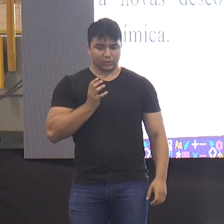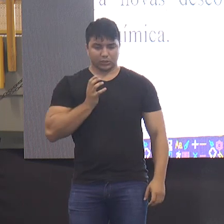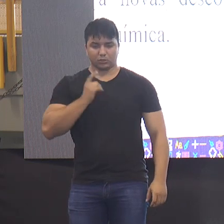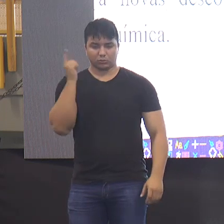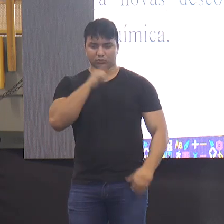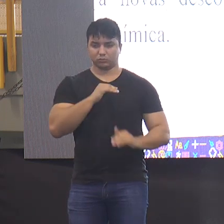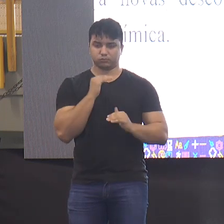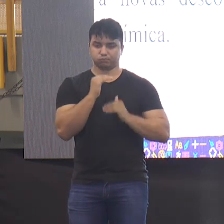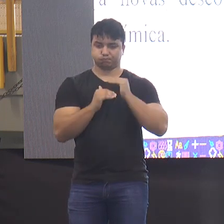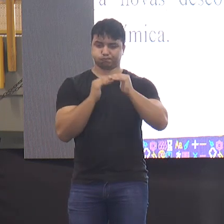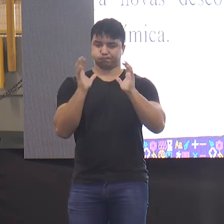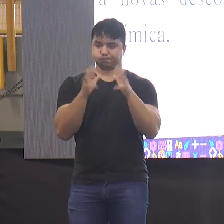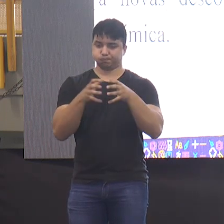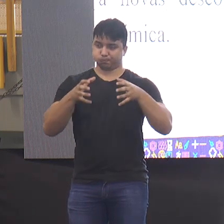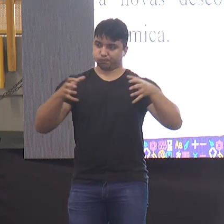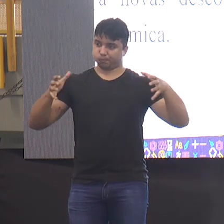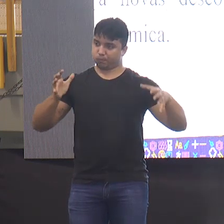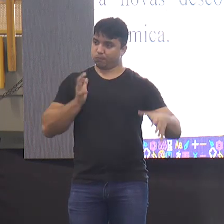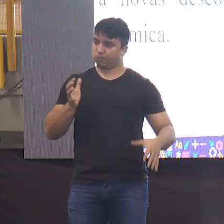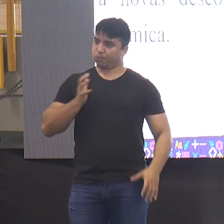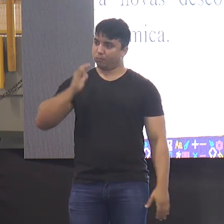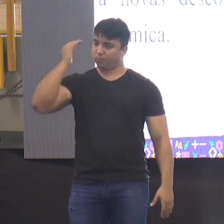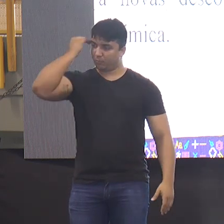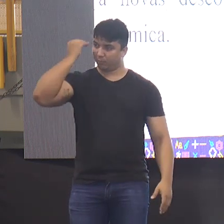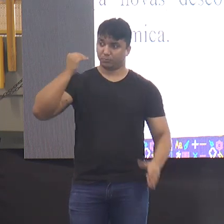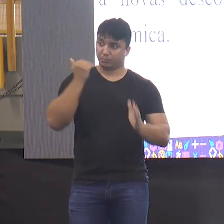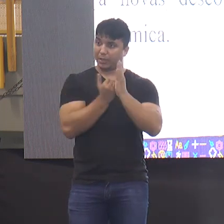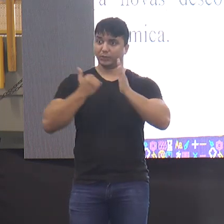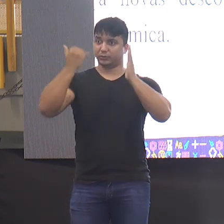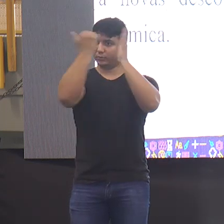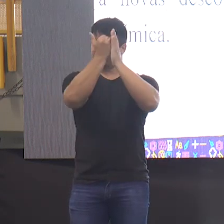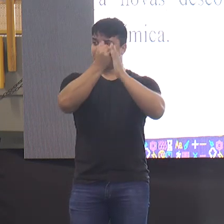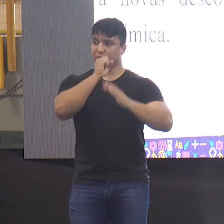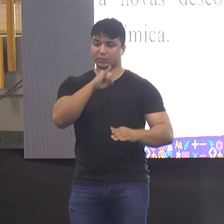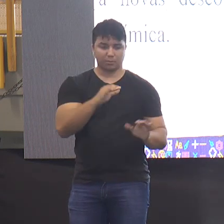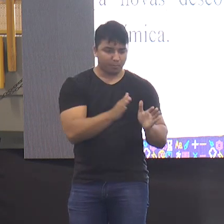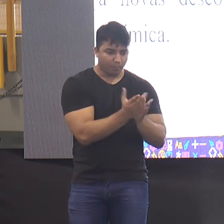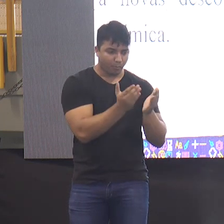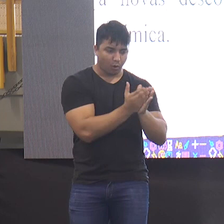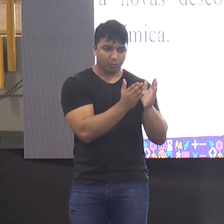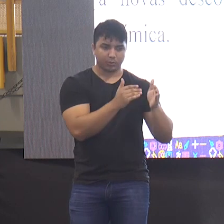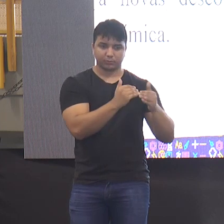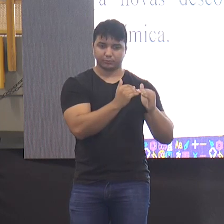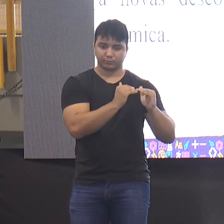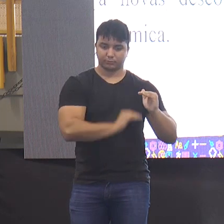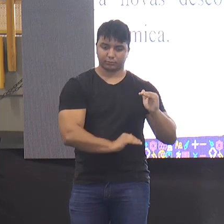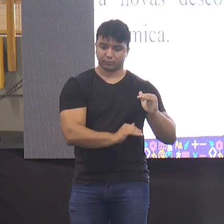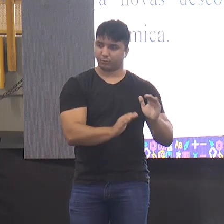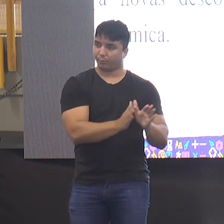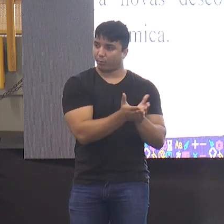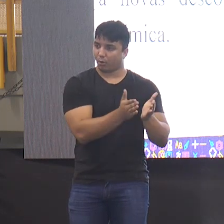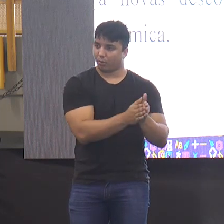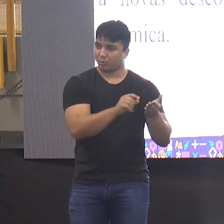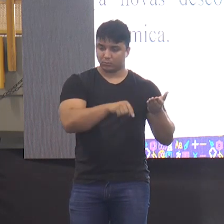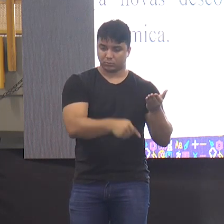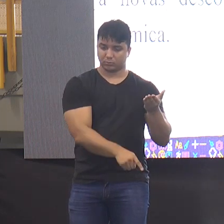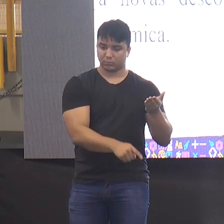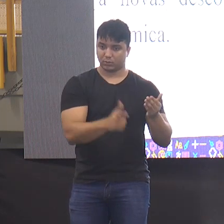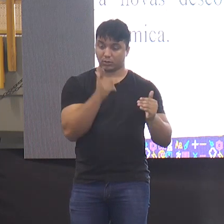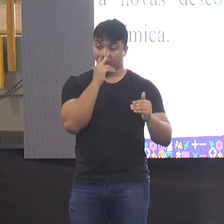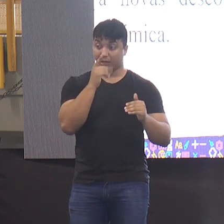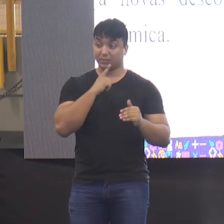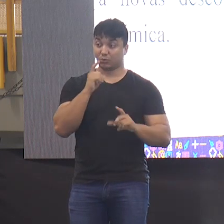ficando cada vez mais rico. Quem era pobre foi ficando cada vez mais pobre. O abismo entre